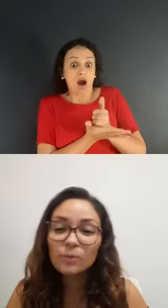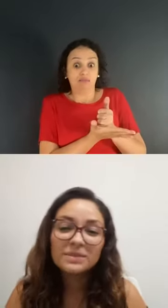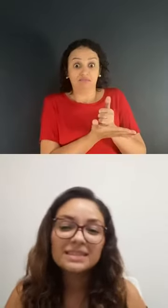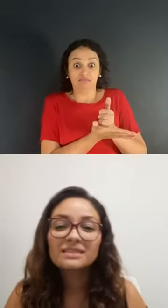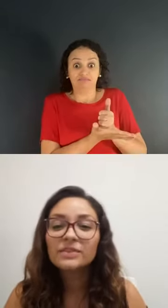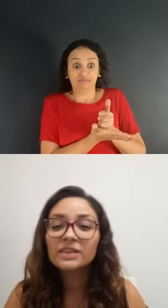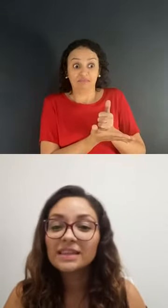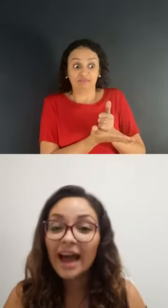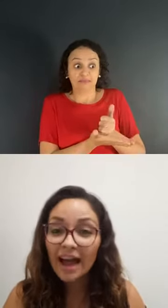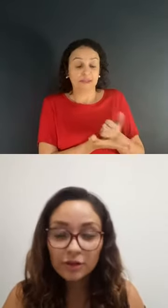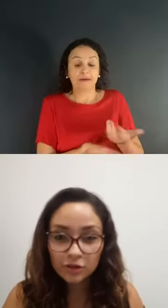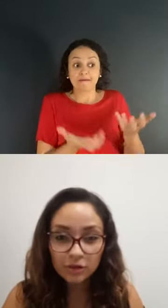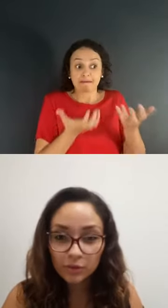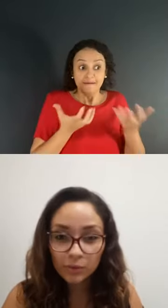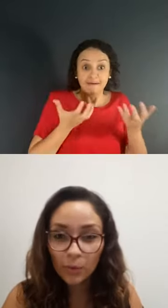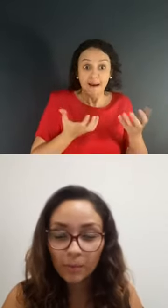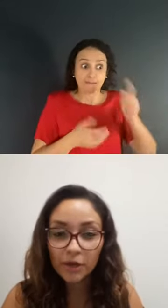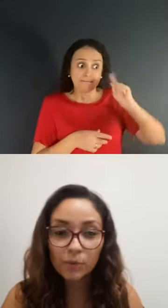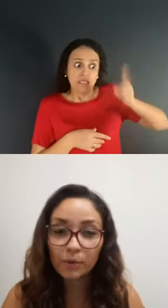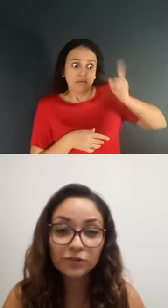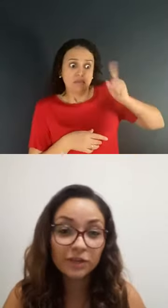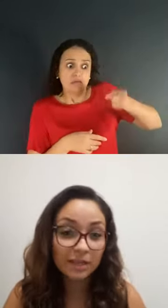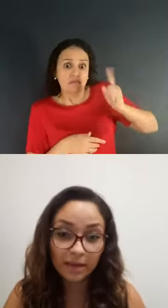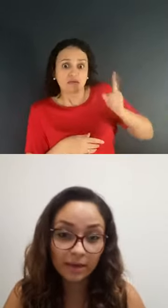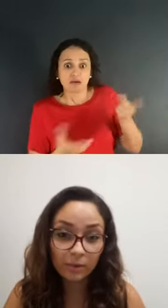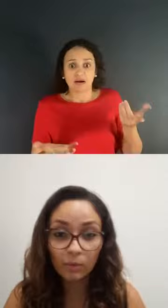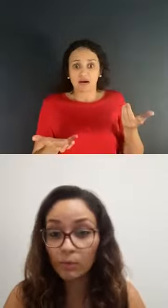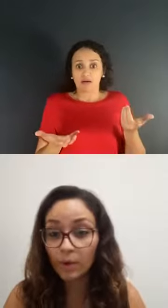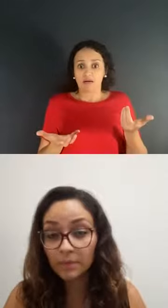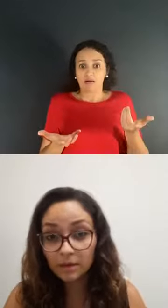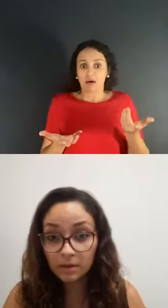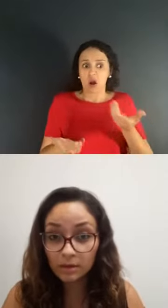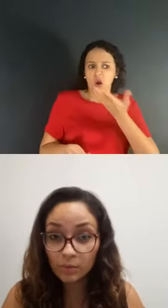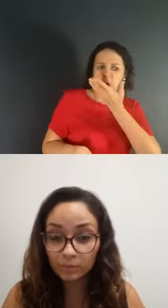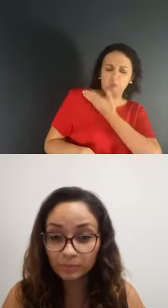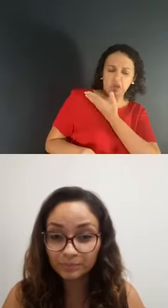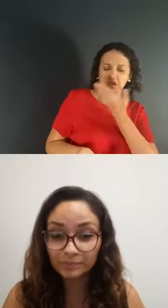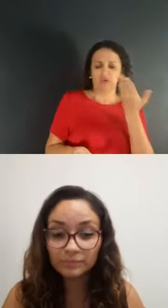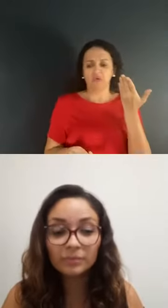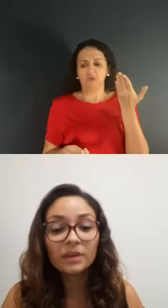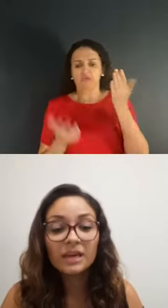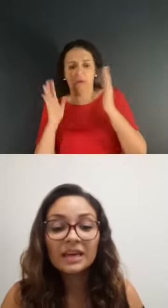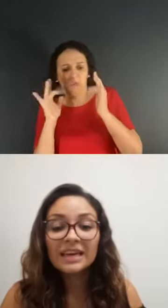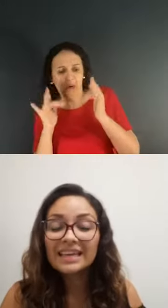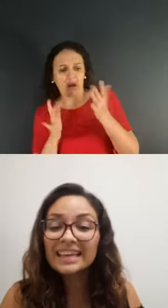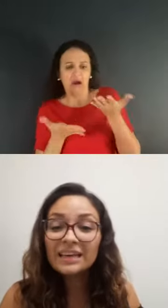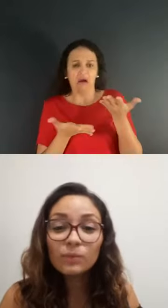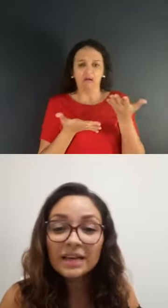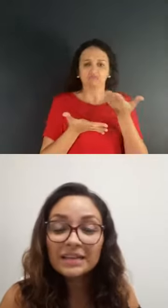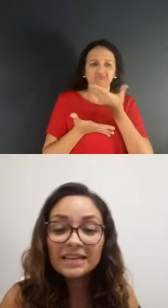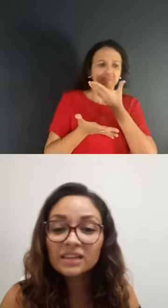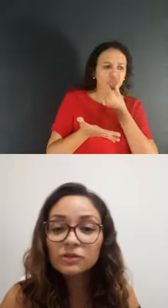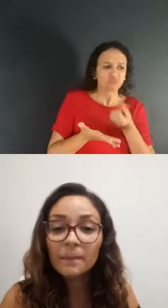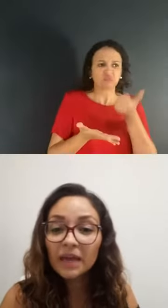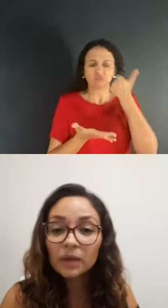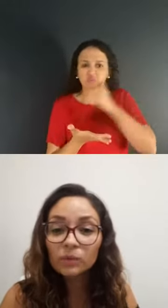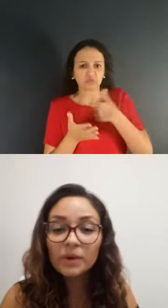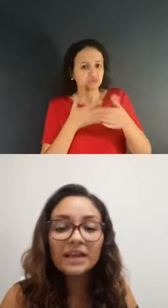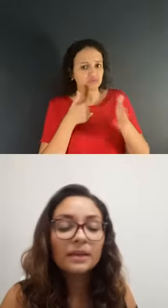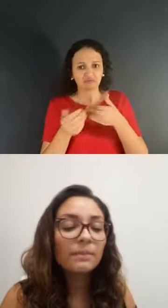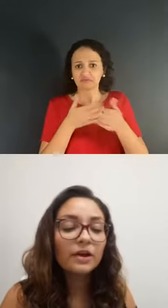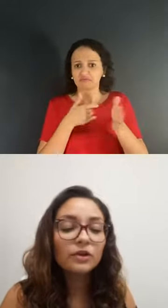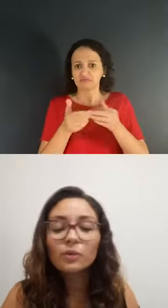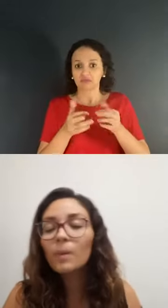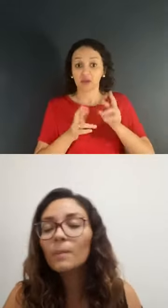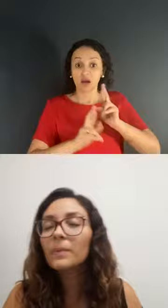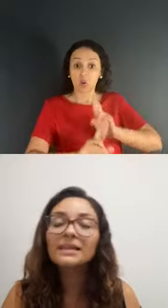essa obsessividade que o companheiro pode ter, ou amigo. E esse relacionamento,